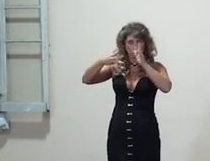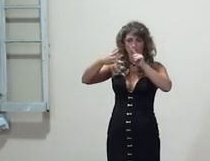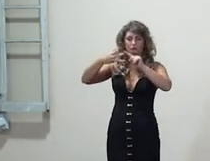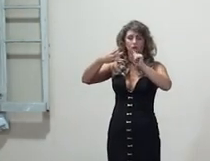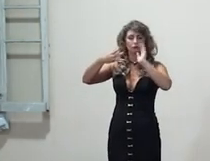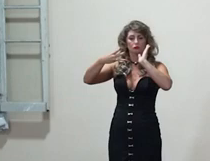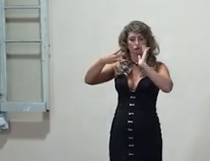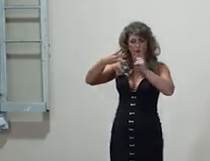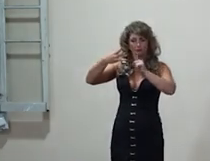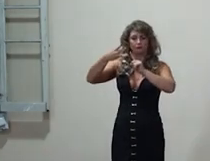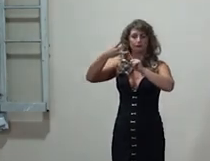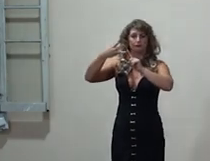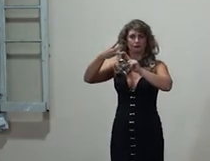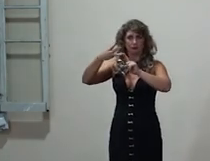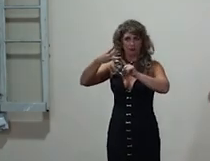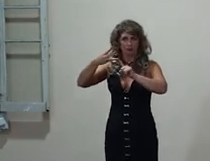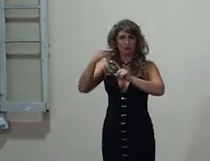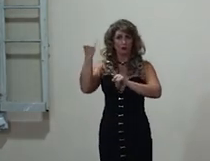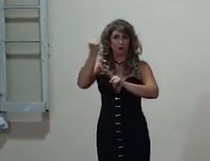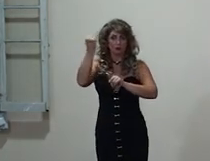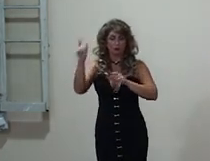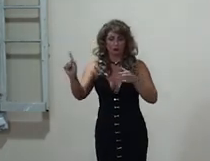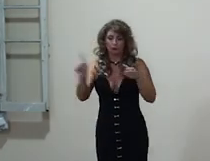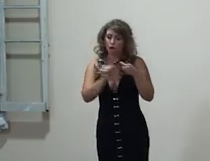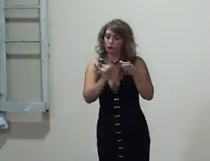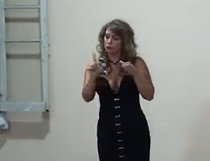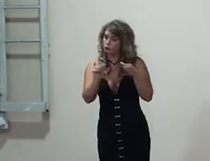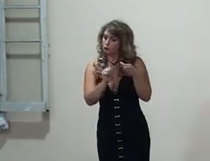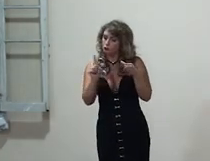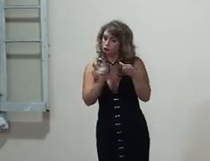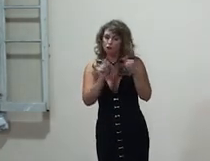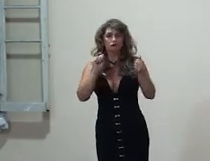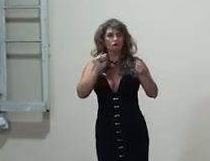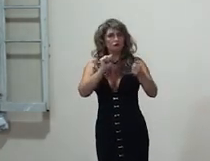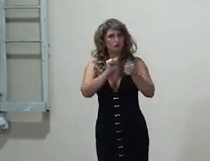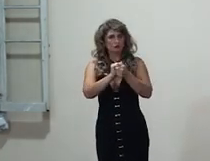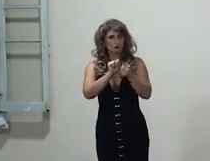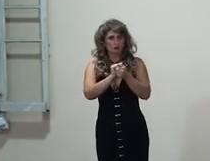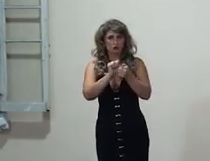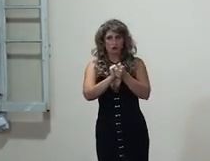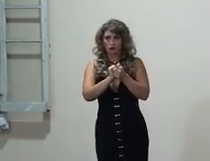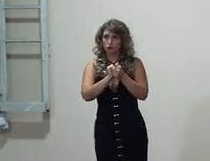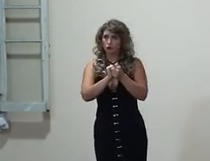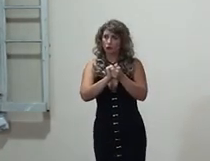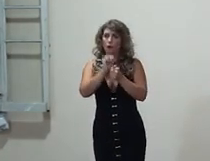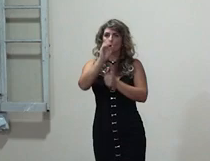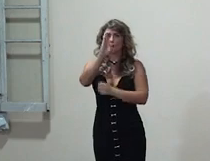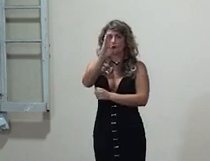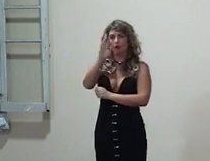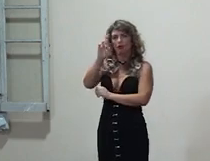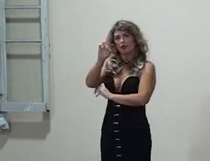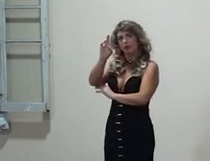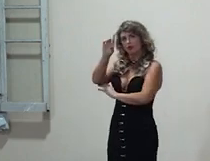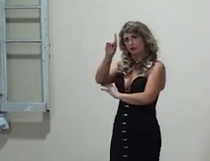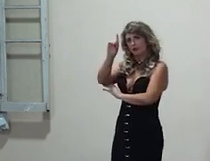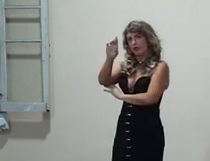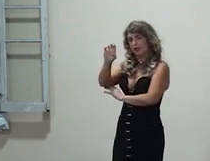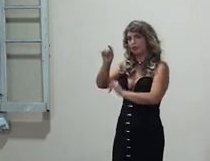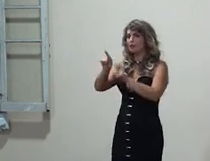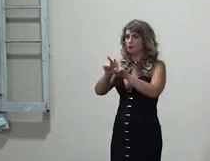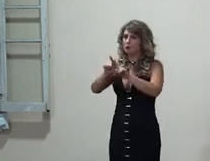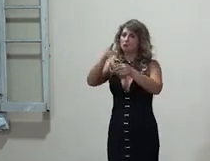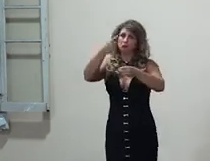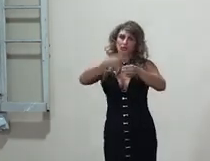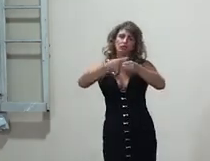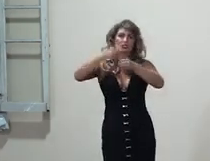uma importante inserção, né, junto, por exemplo, ao BRDE, que é de um Lapiano também,